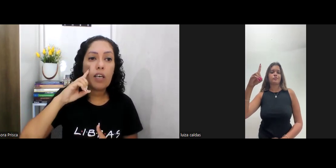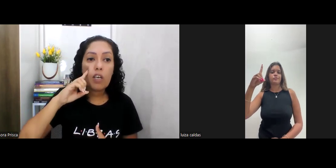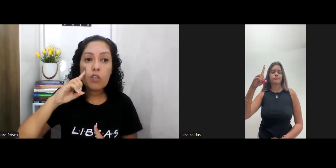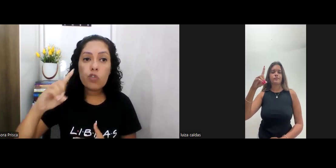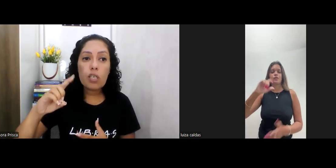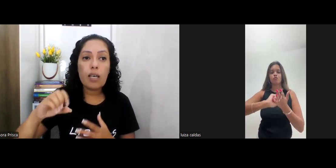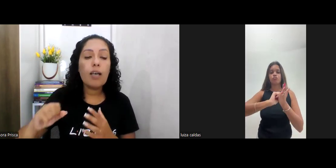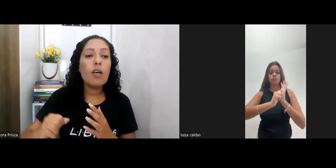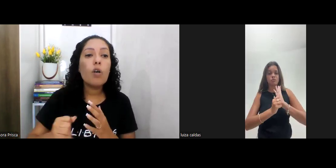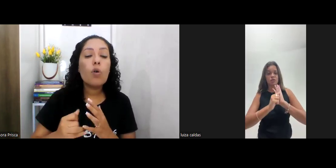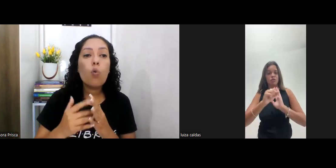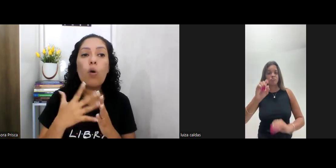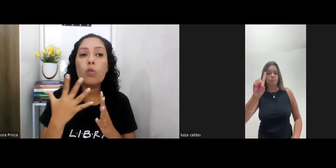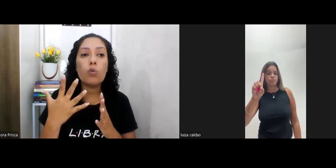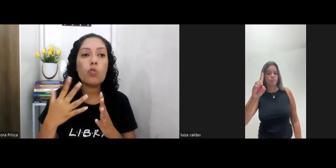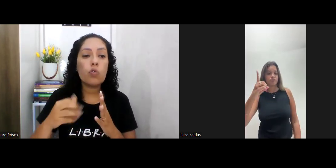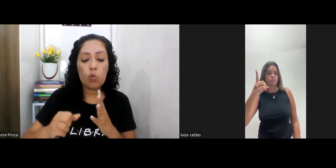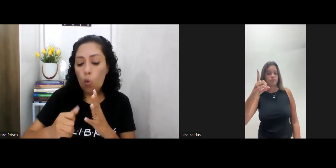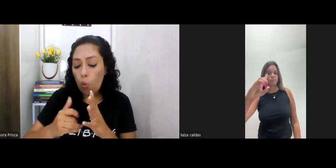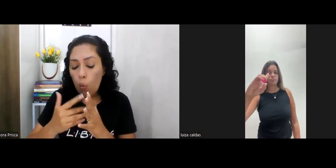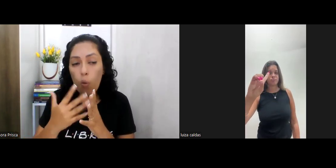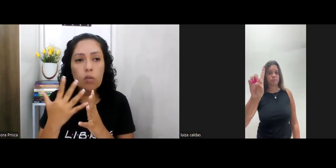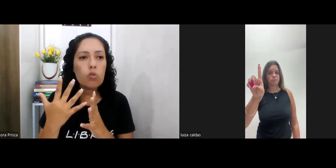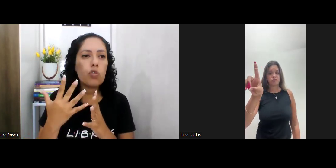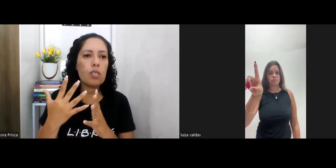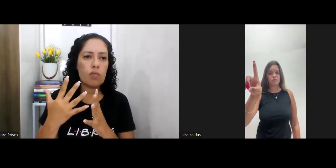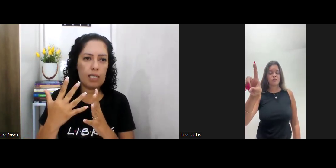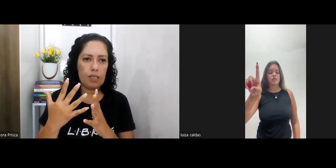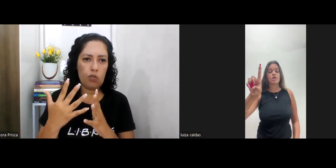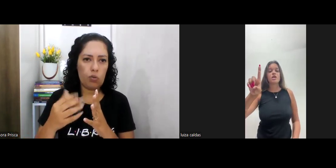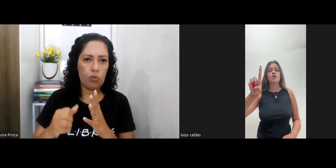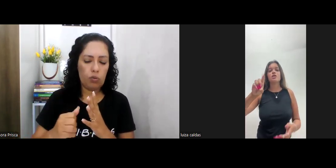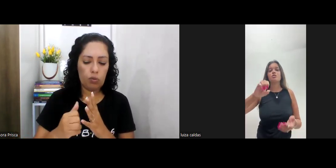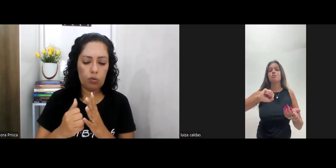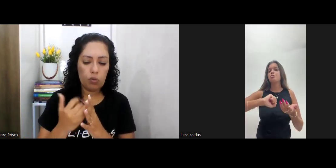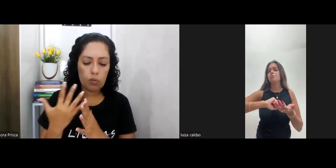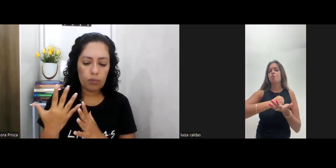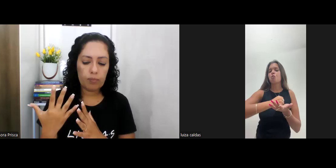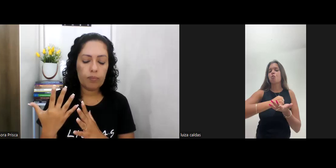mão em D, dia, quantos? Quantos dias você está sentindo dor?